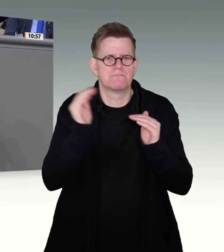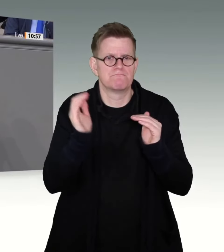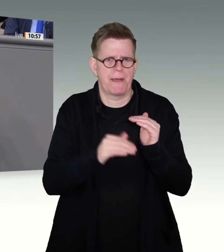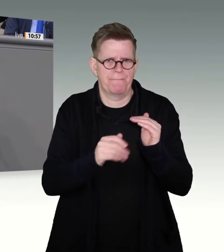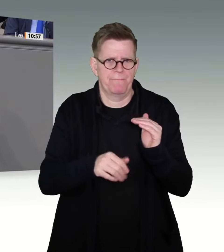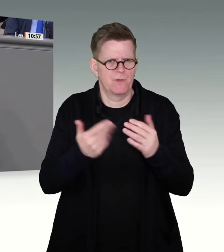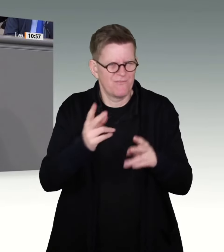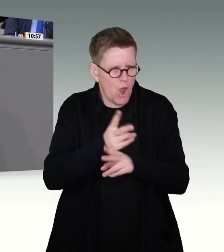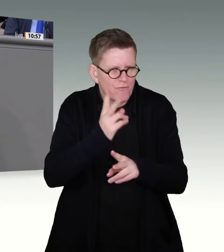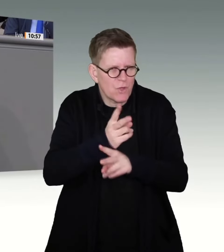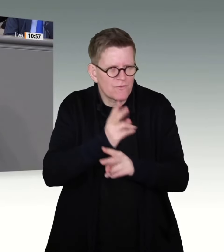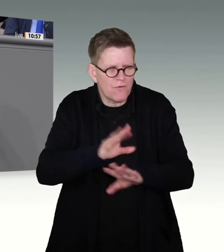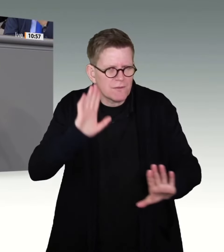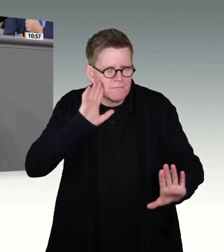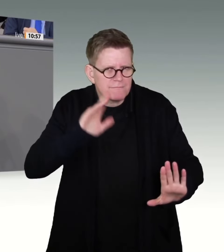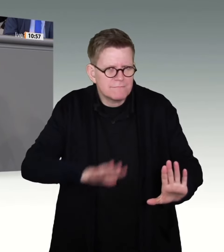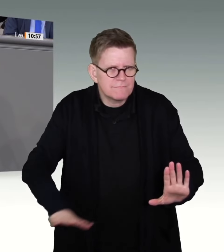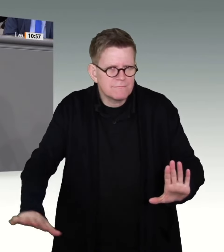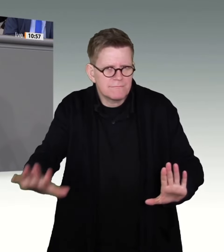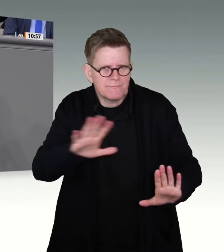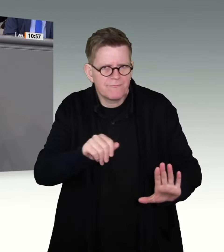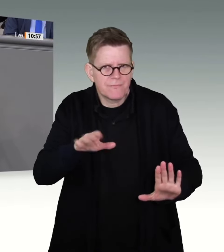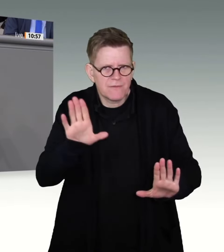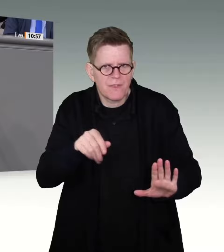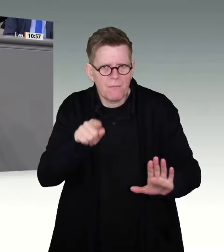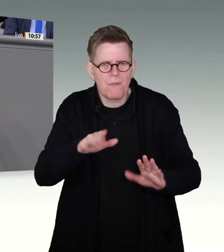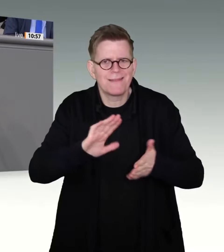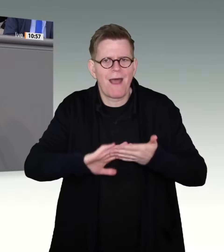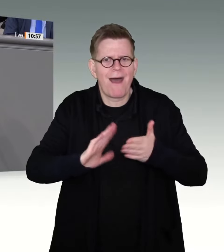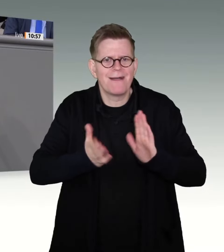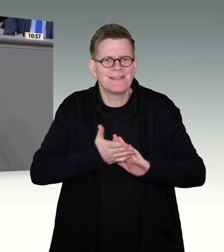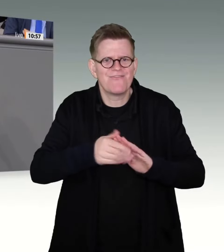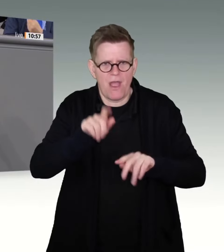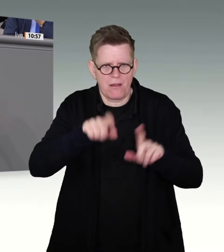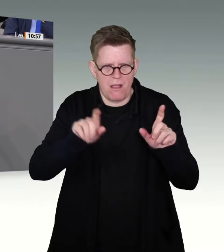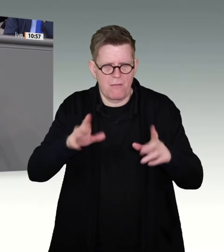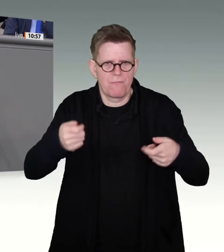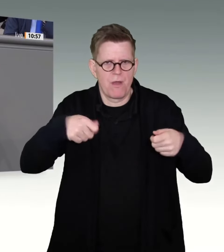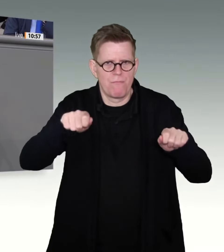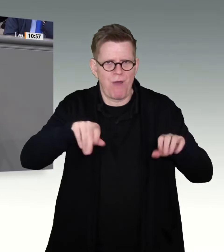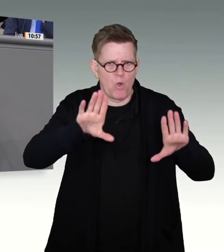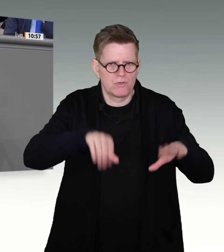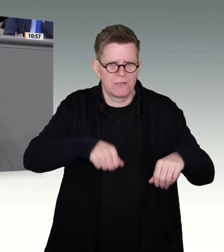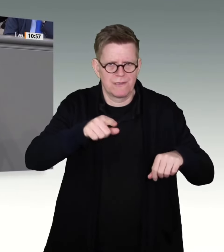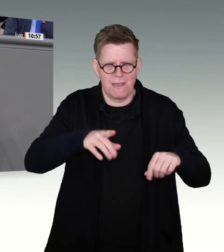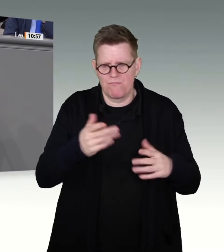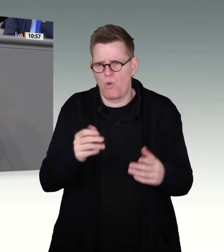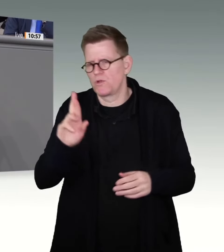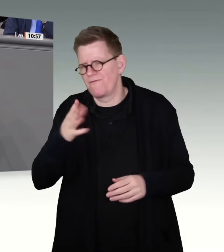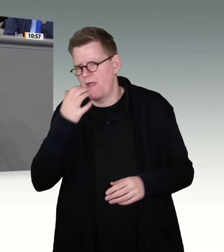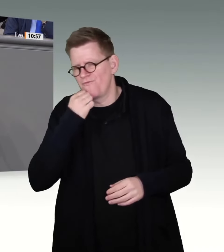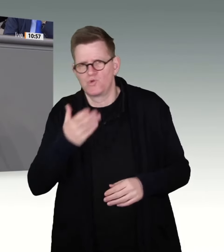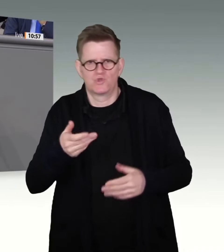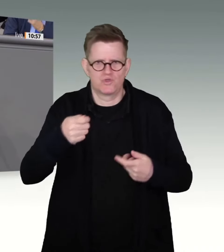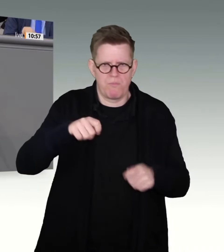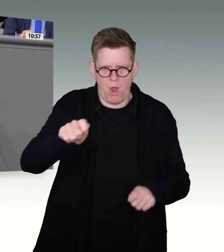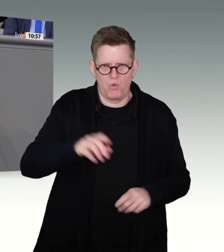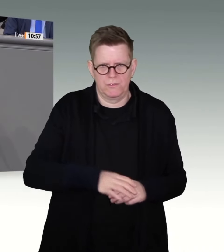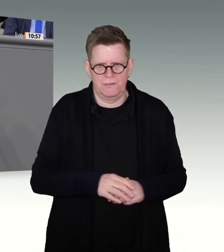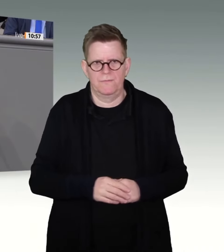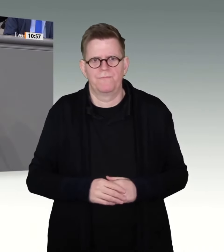ich ganz oft in meinen Gesprächen mit Handwerkerinnen, Bauunternehmen und Baubelegungen in Sachsen und in der gesamten Bundesrepublik. Es ist davon